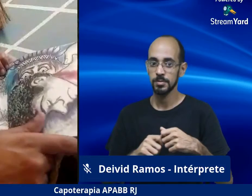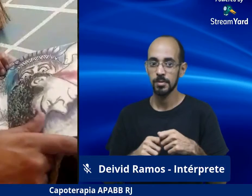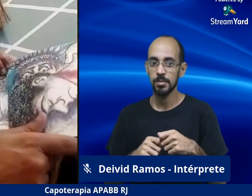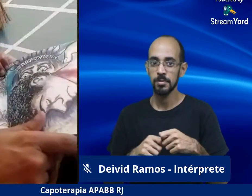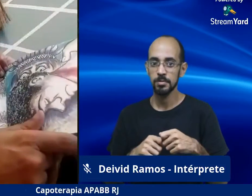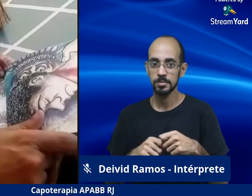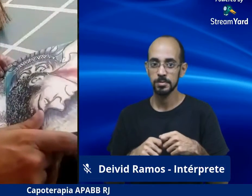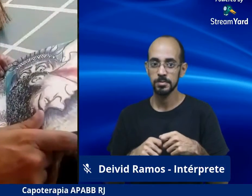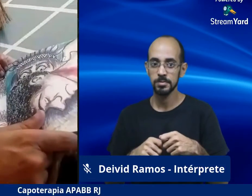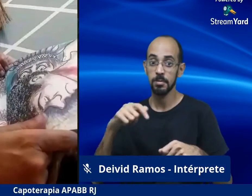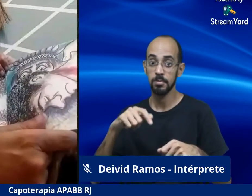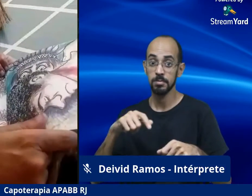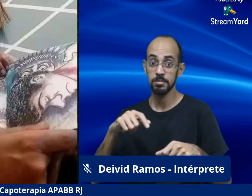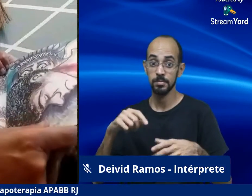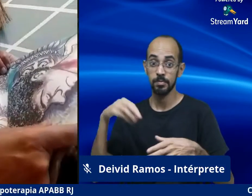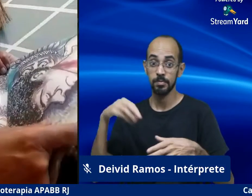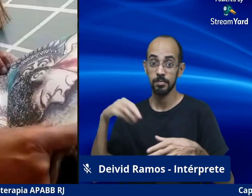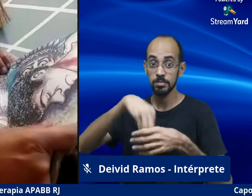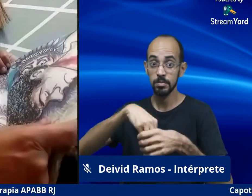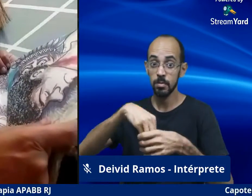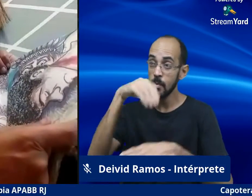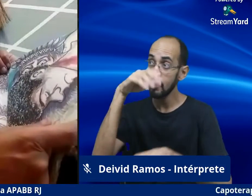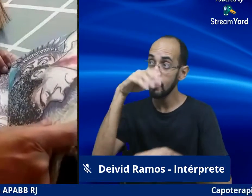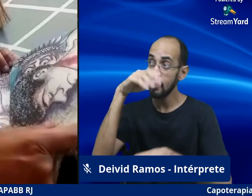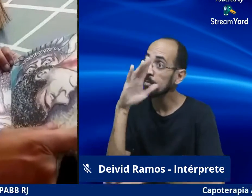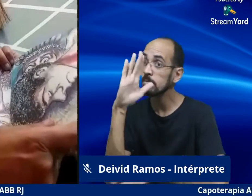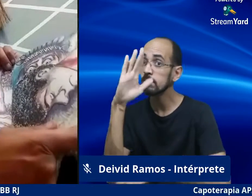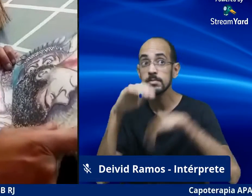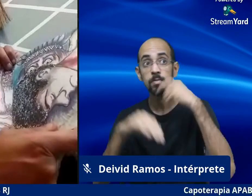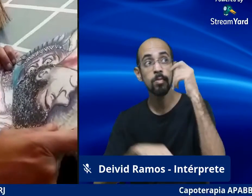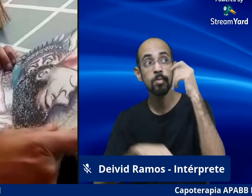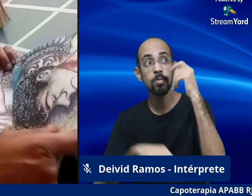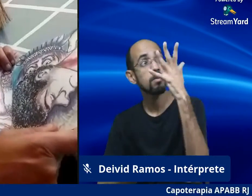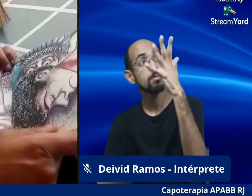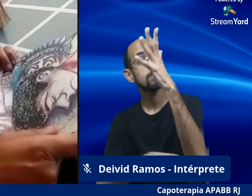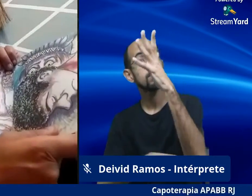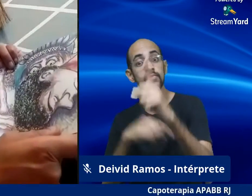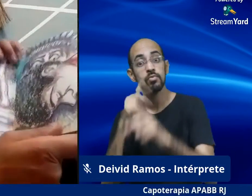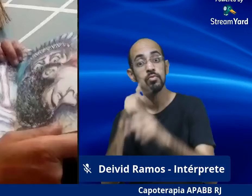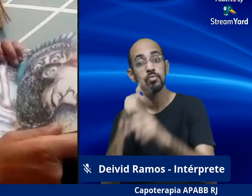No meio da mata, foi encontrado por uma tribo.